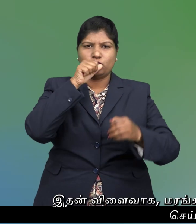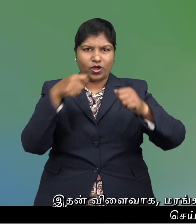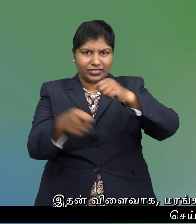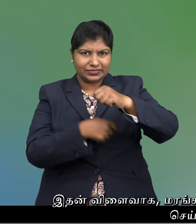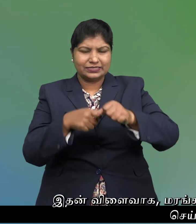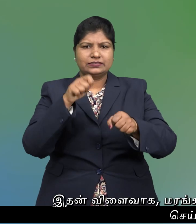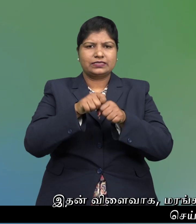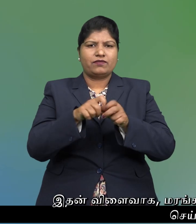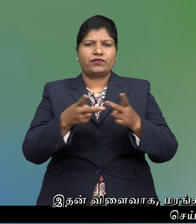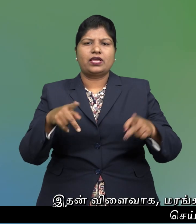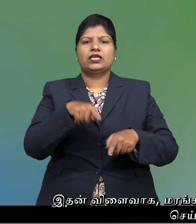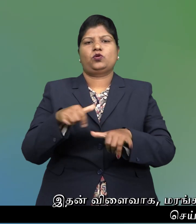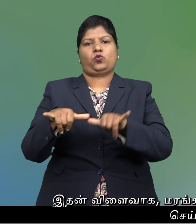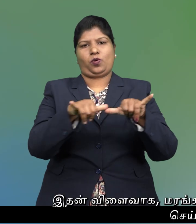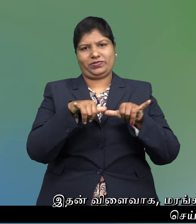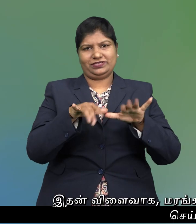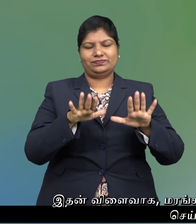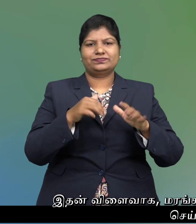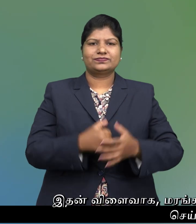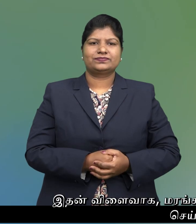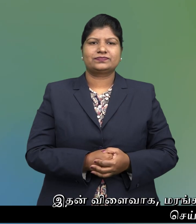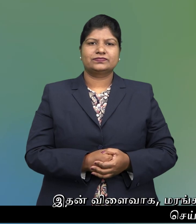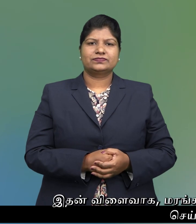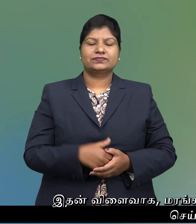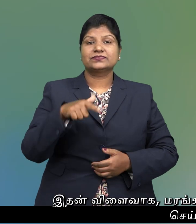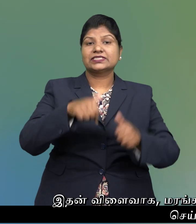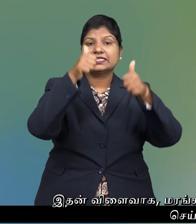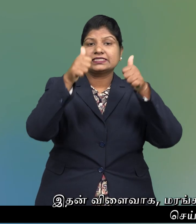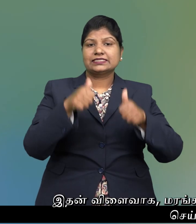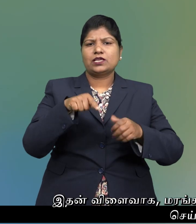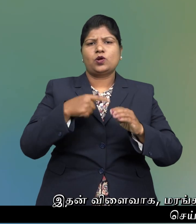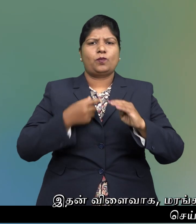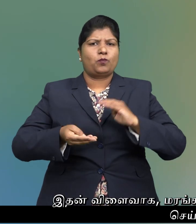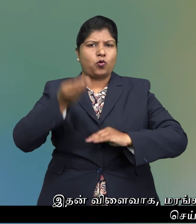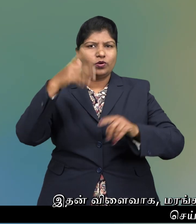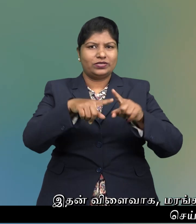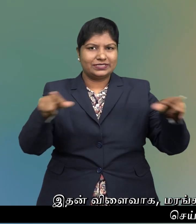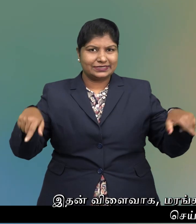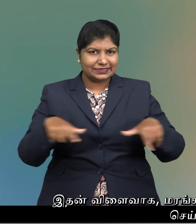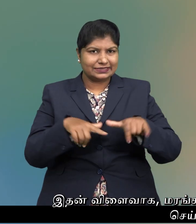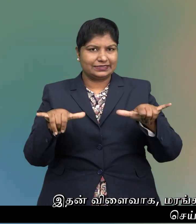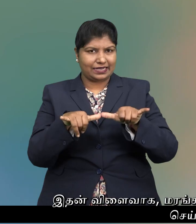விளைவாக மரங்கள் மறைந்து அதிக நிலங்கள் சாகுபடி செய்கின்றன.